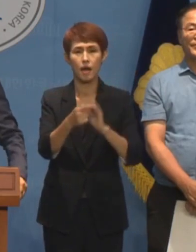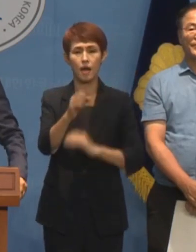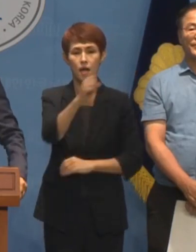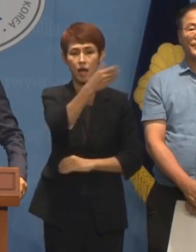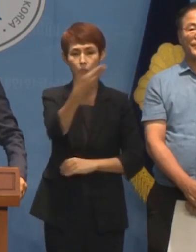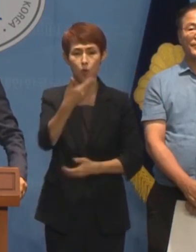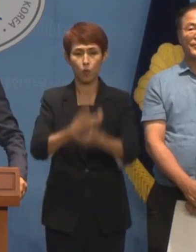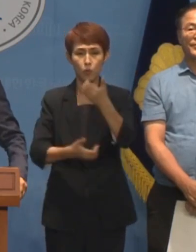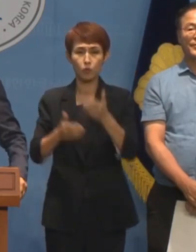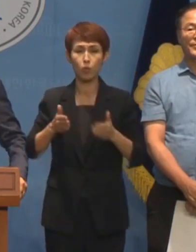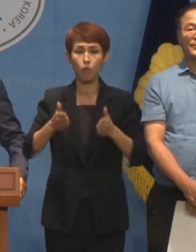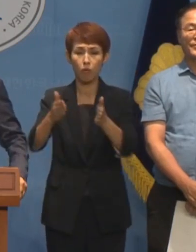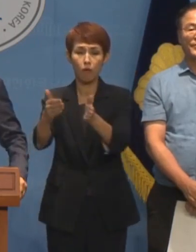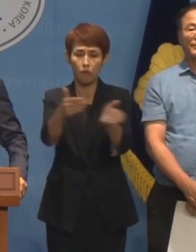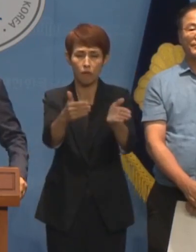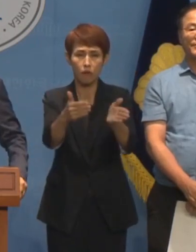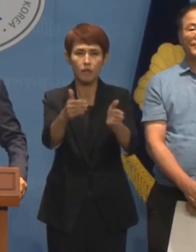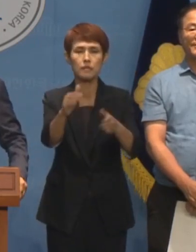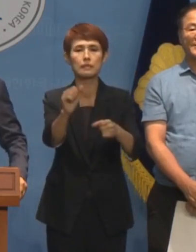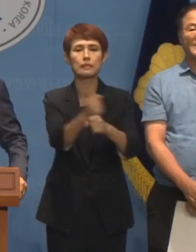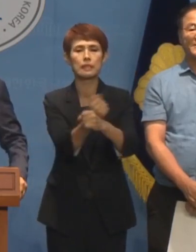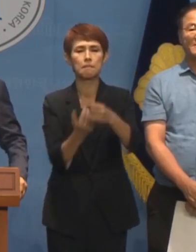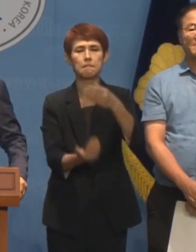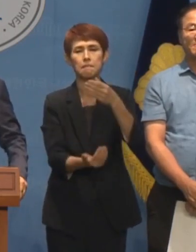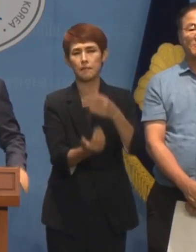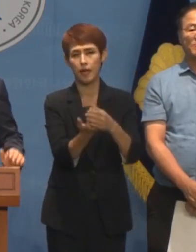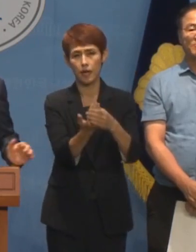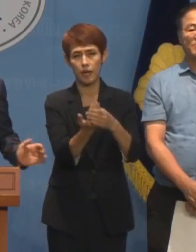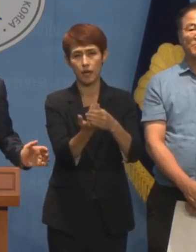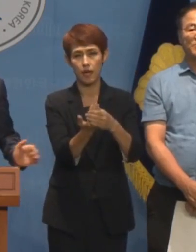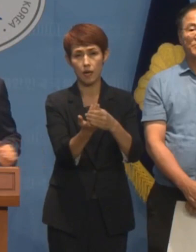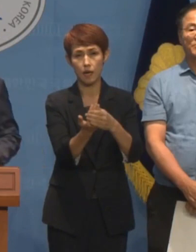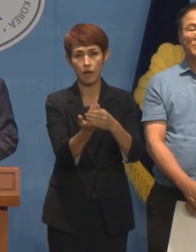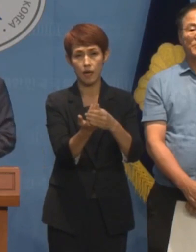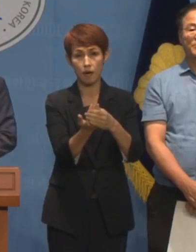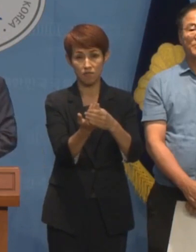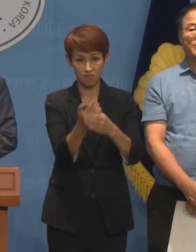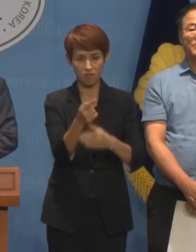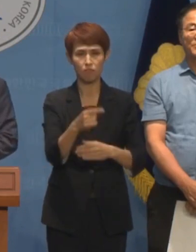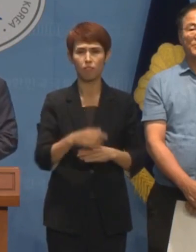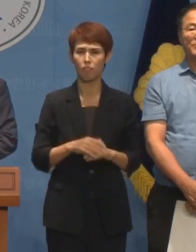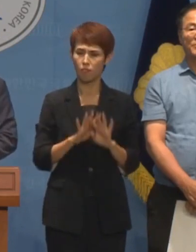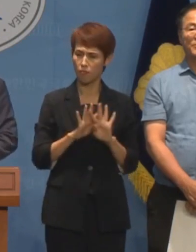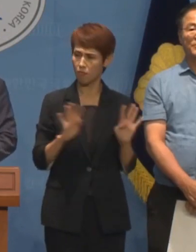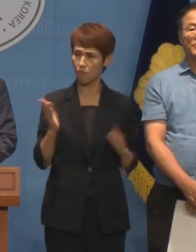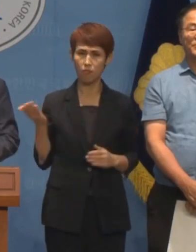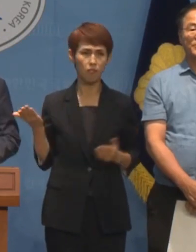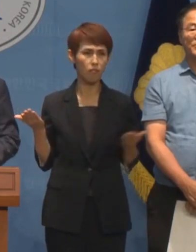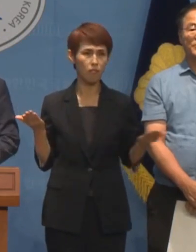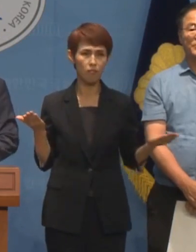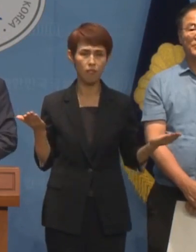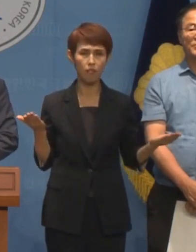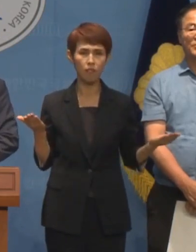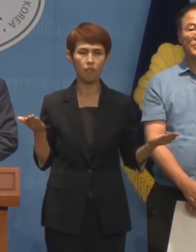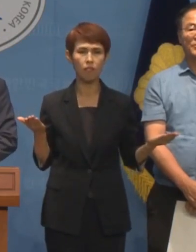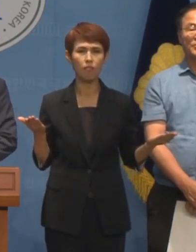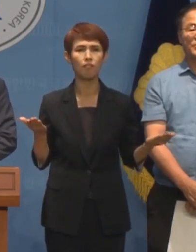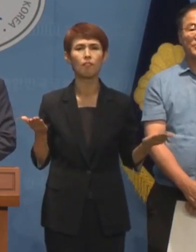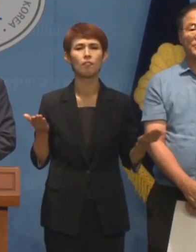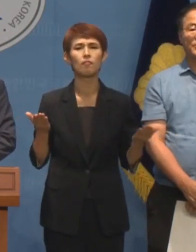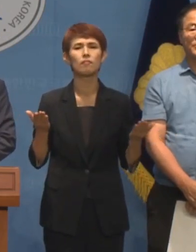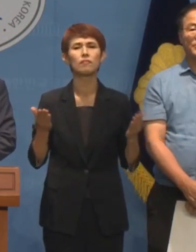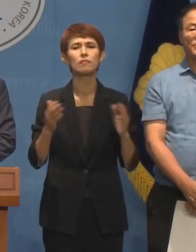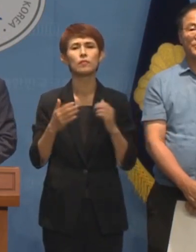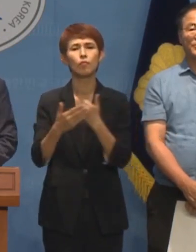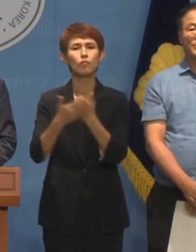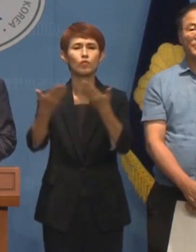고속도로 변경 조작 사건, 이것 역시 오늘 이 자리에 제 양옆에 서신 양평의 지역 일꾼들